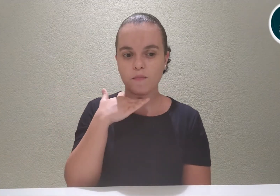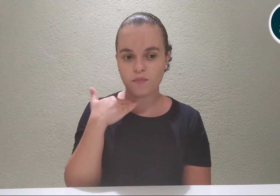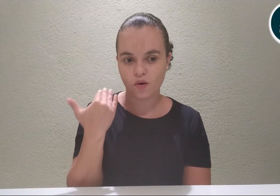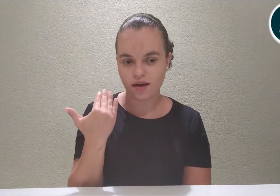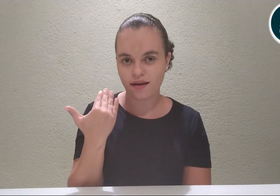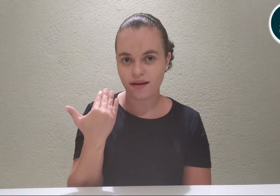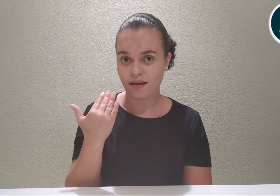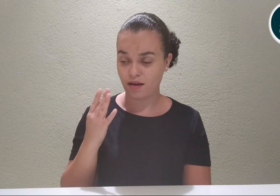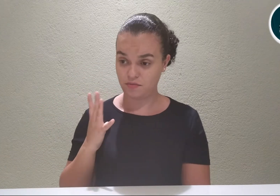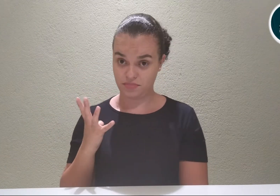Cristo na cruz